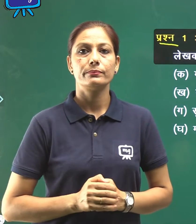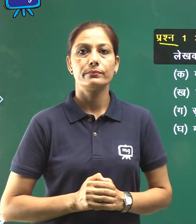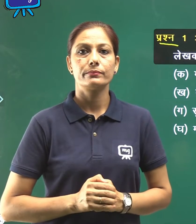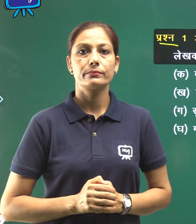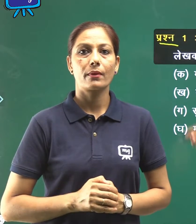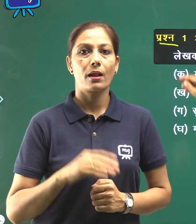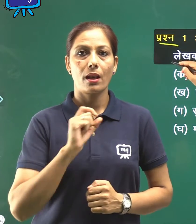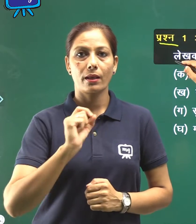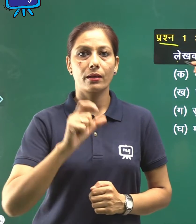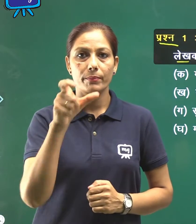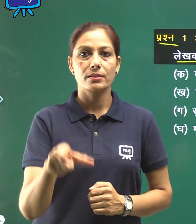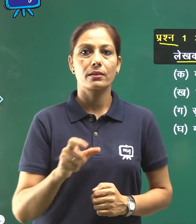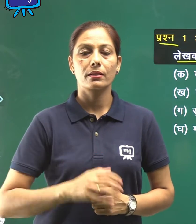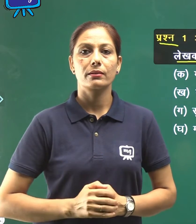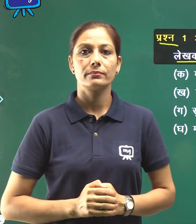लेखक है।